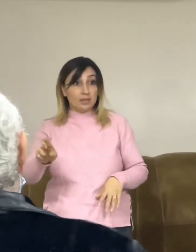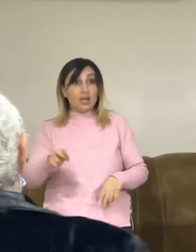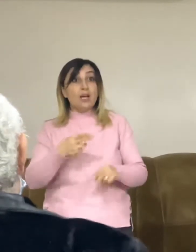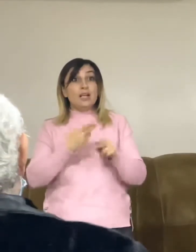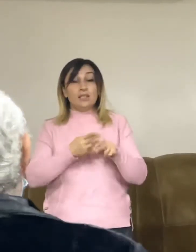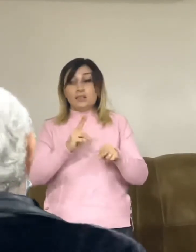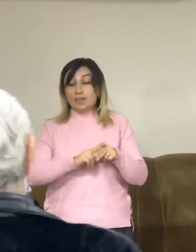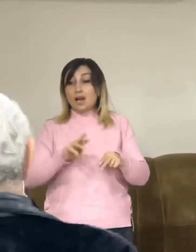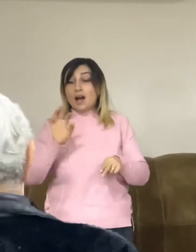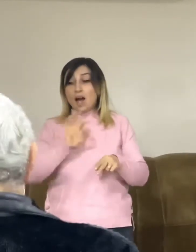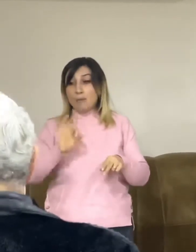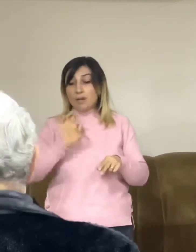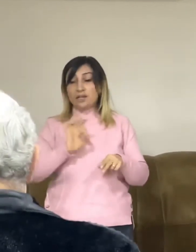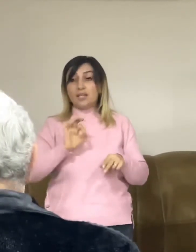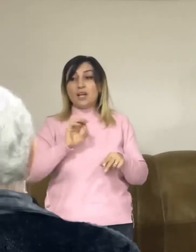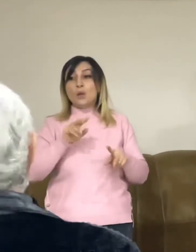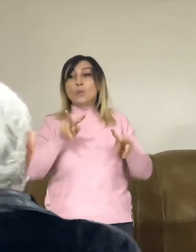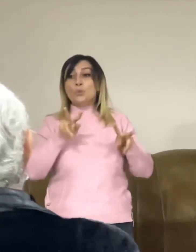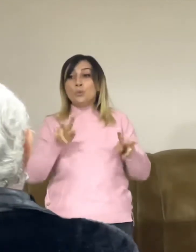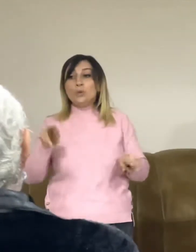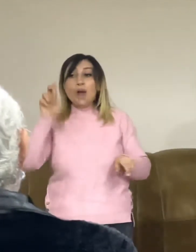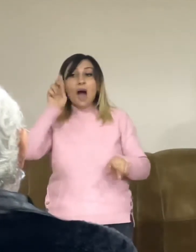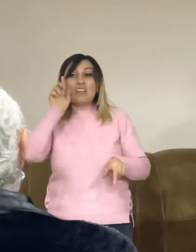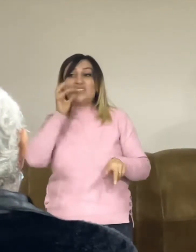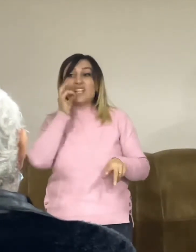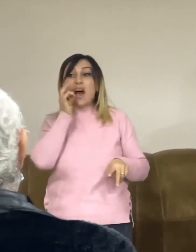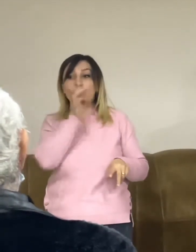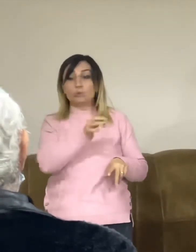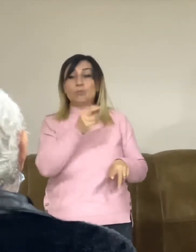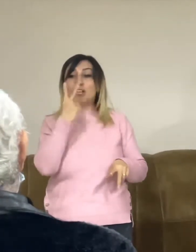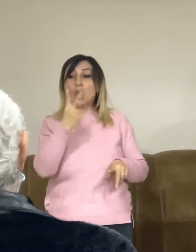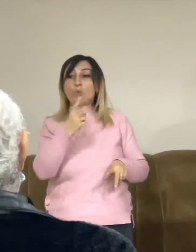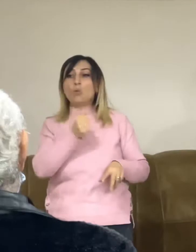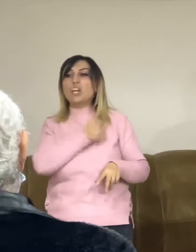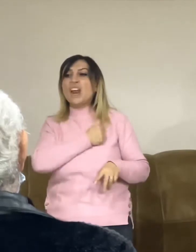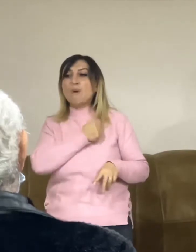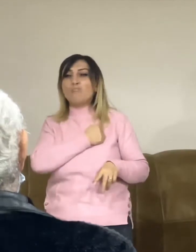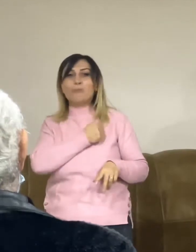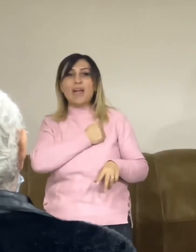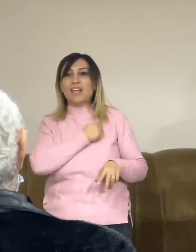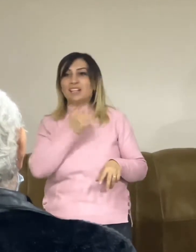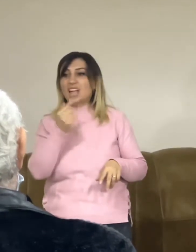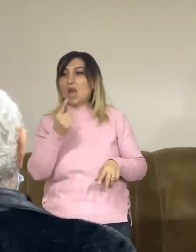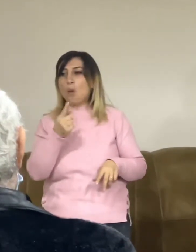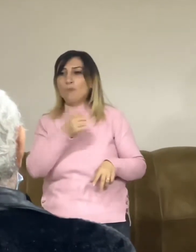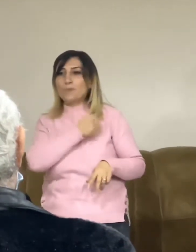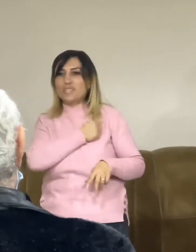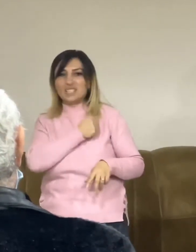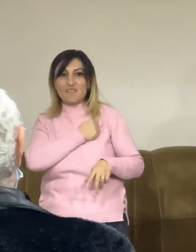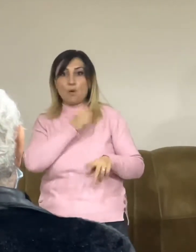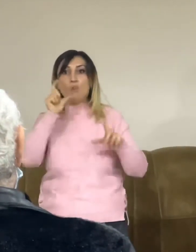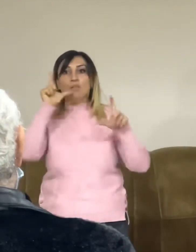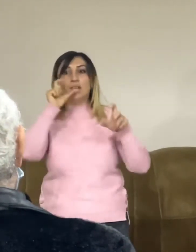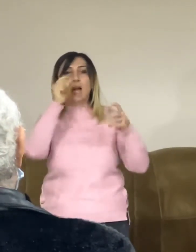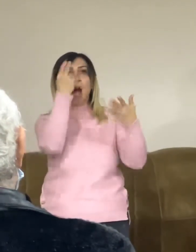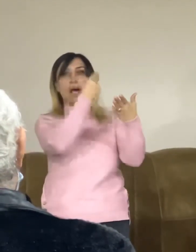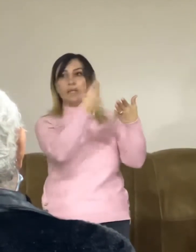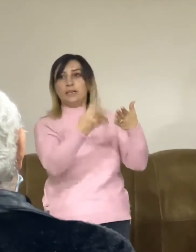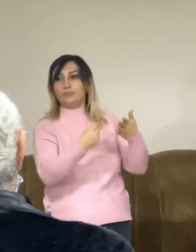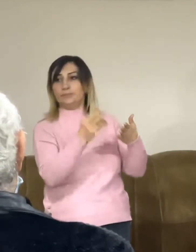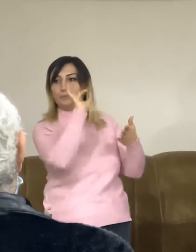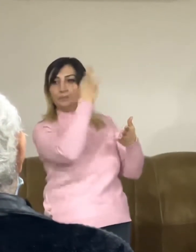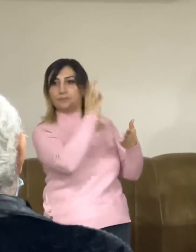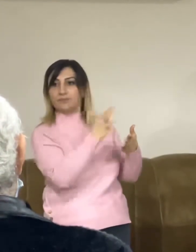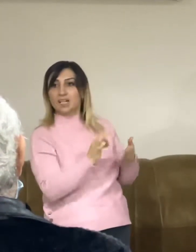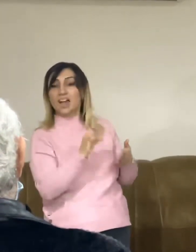խորանի վարակույրների վրա այս երկու քերովփեներին նկարեք ինչու որովհետեւ սա շարունակ հիշեցումն